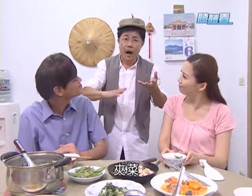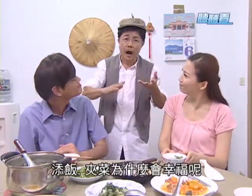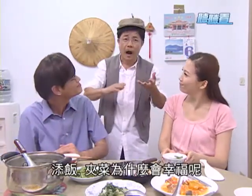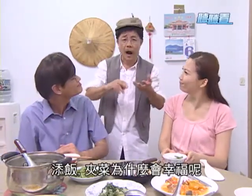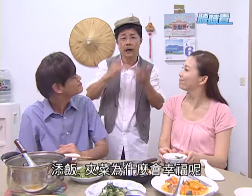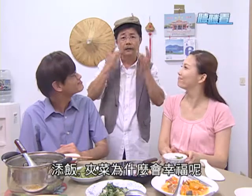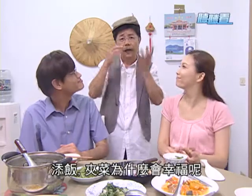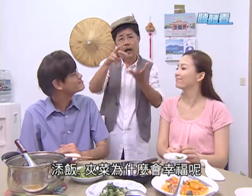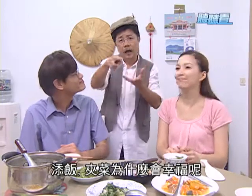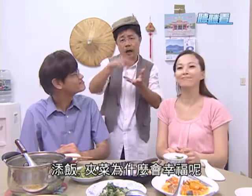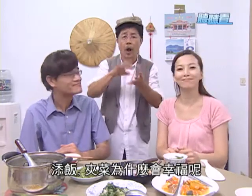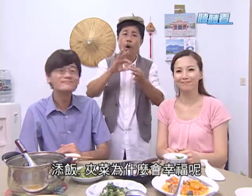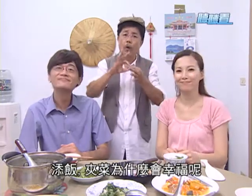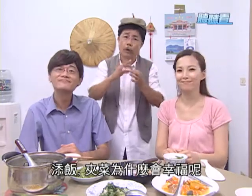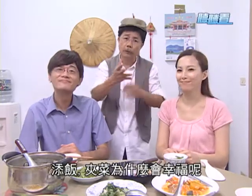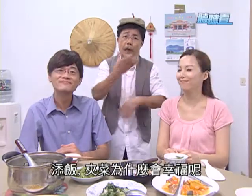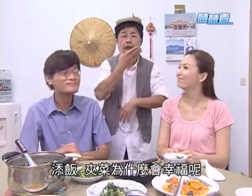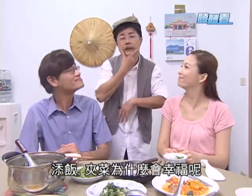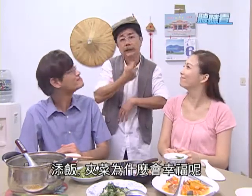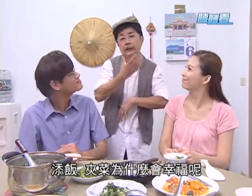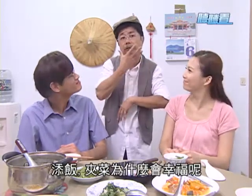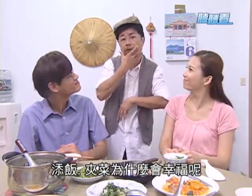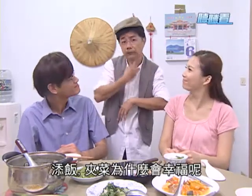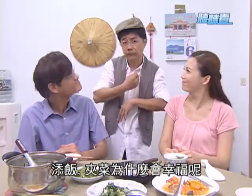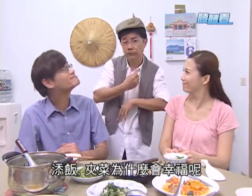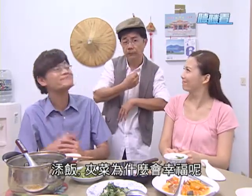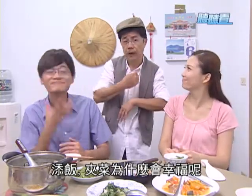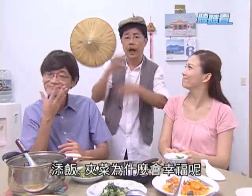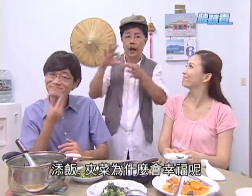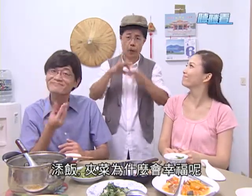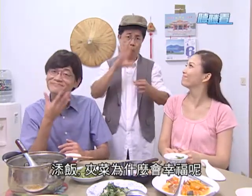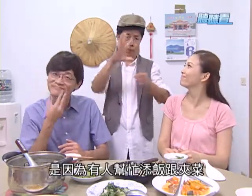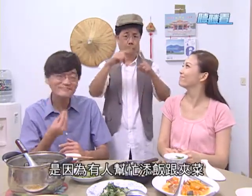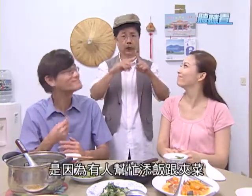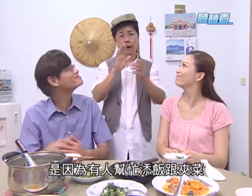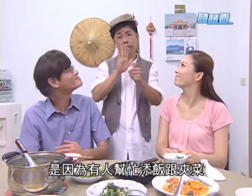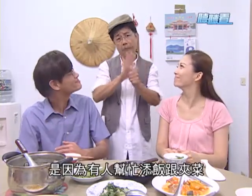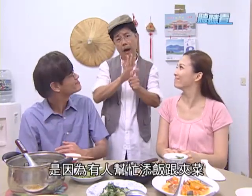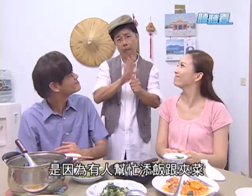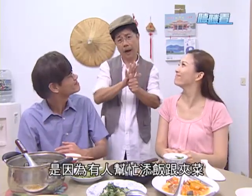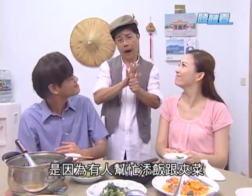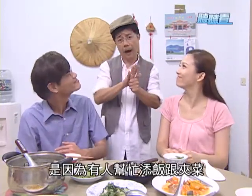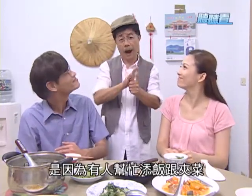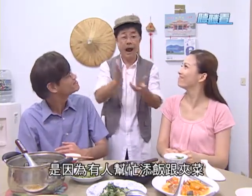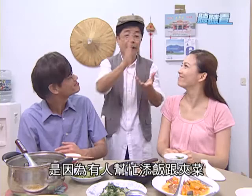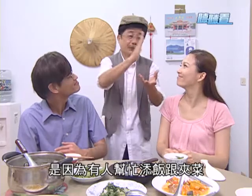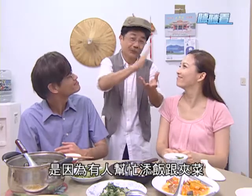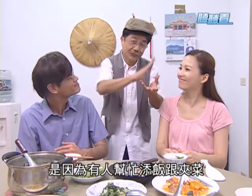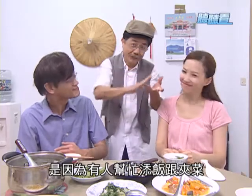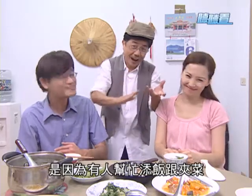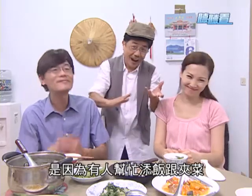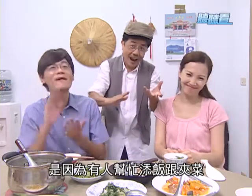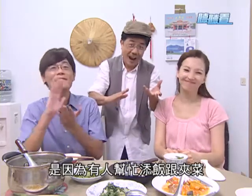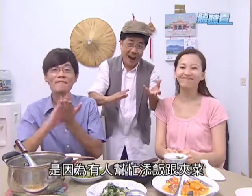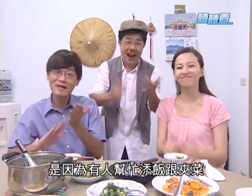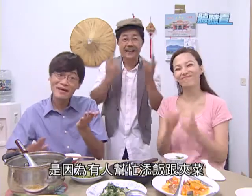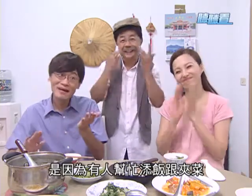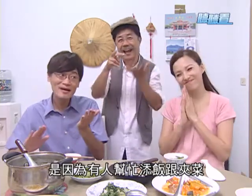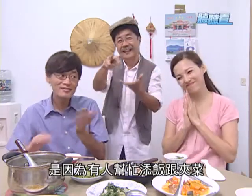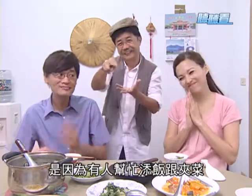添饭，夹菜，为什么会幸福呢？是因为有人帮忙添饭跟夹